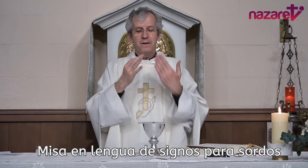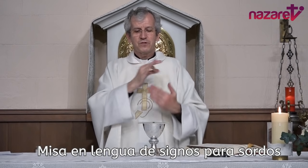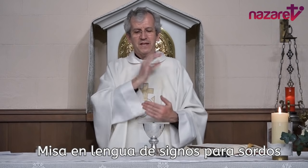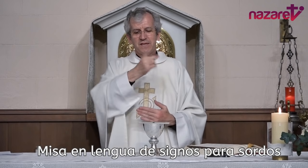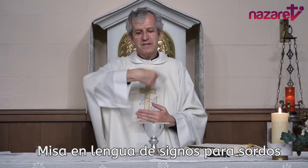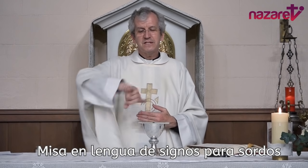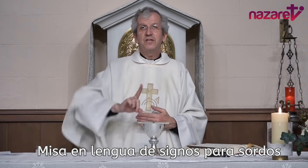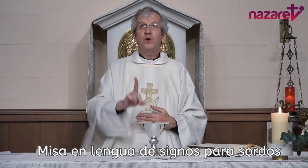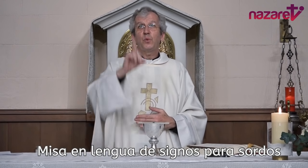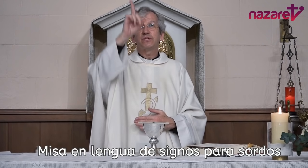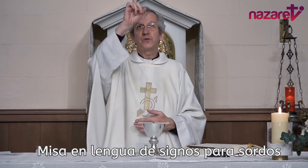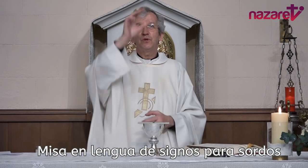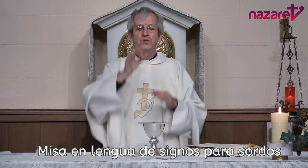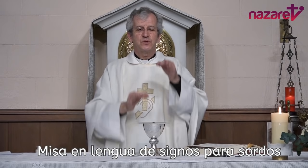Demos gracias al Señor nuestro Dios.